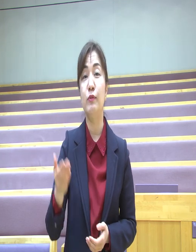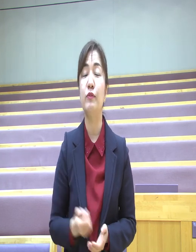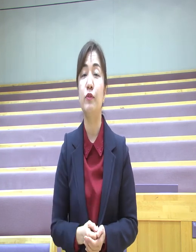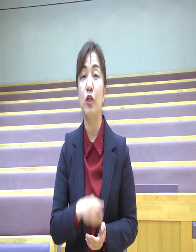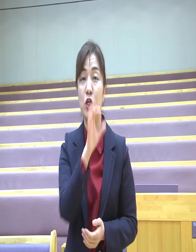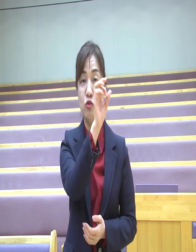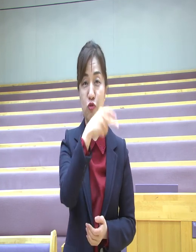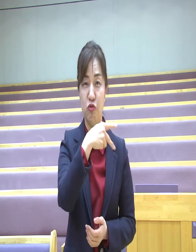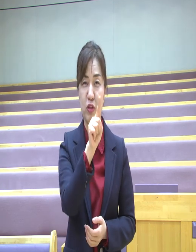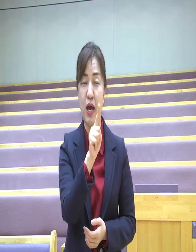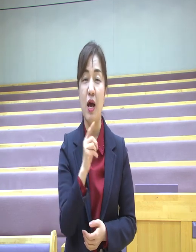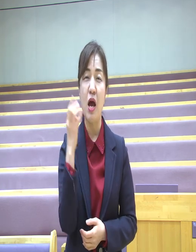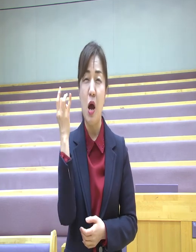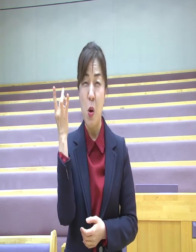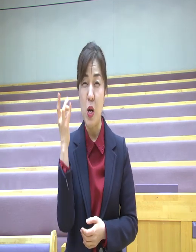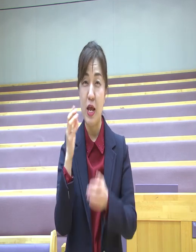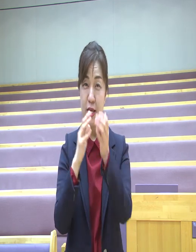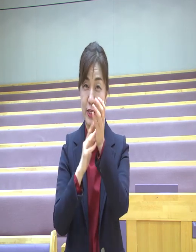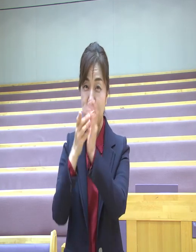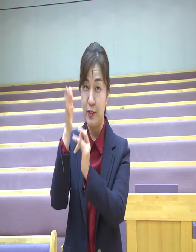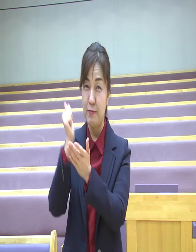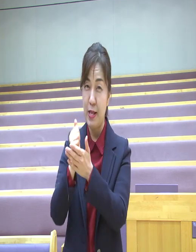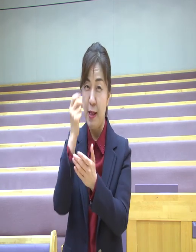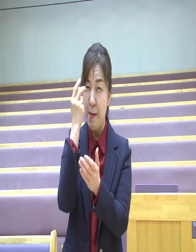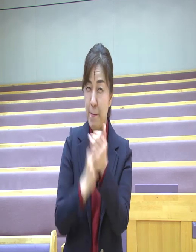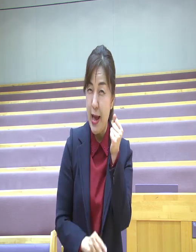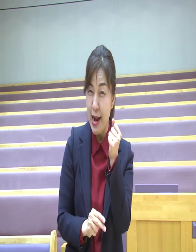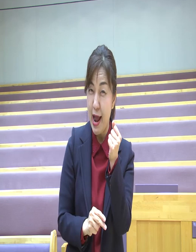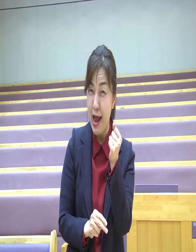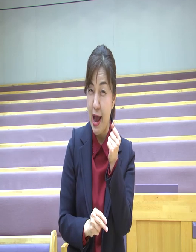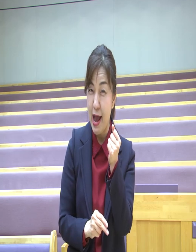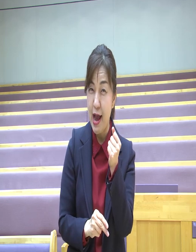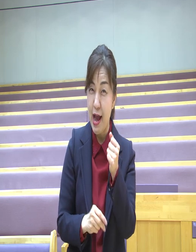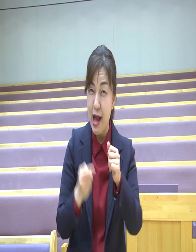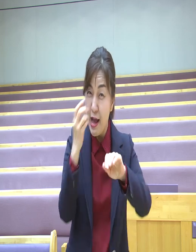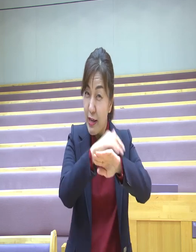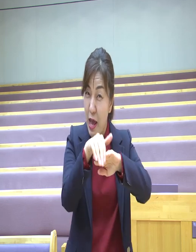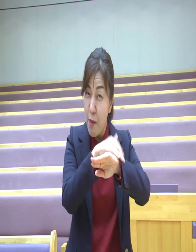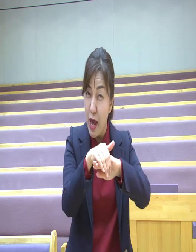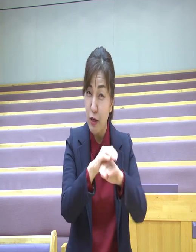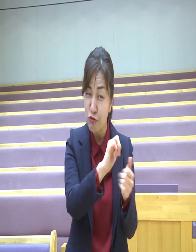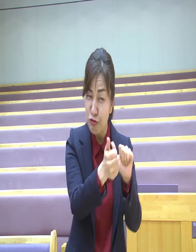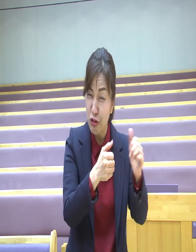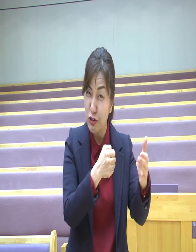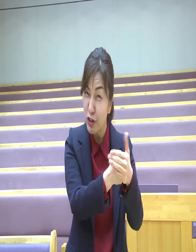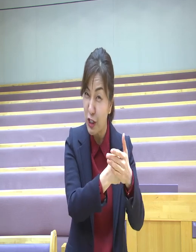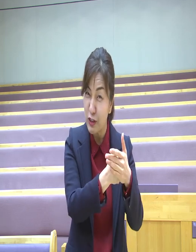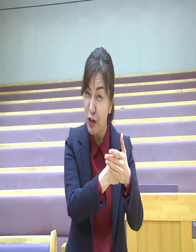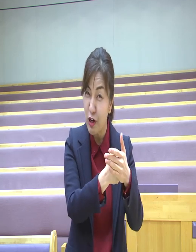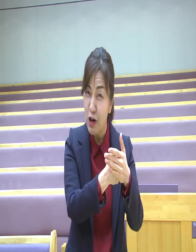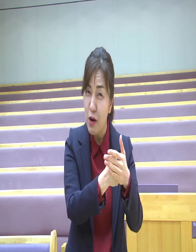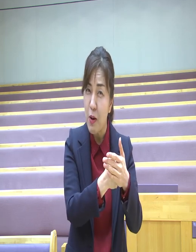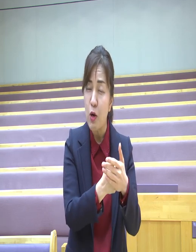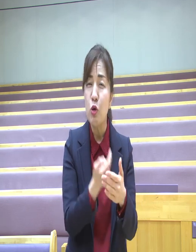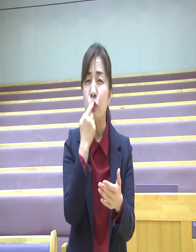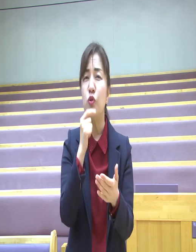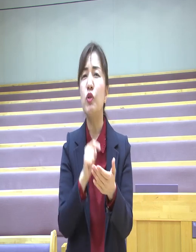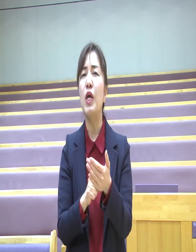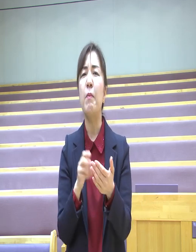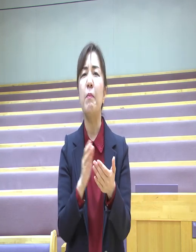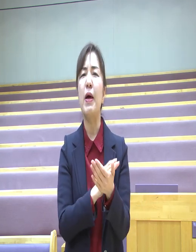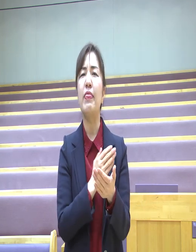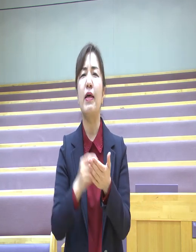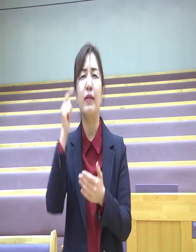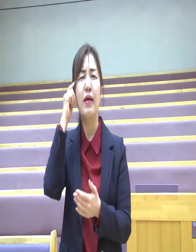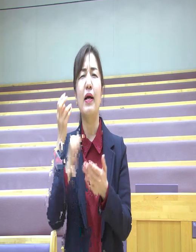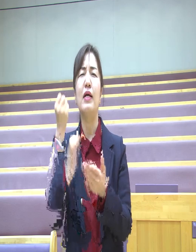성도 여러분, 가룟 유다는 원래부터 예수를 팔 것으로 예정되었기에 그는 그렇게 죽는 것이 정해졌다 이렇게 쉽게